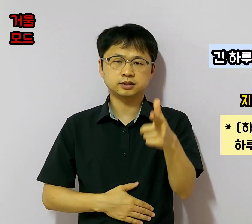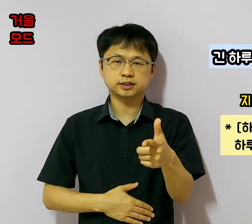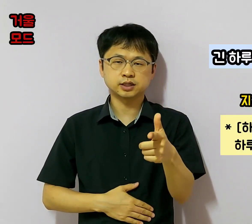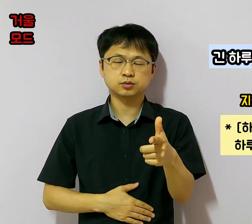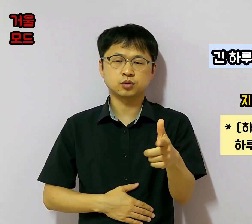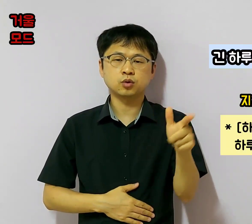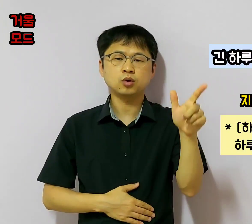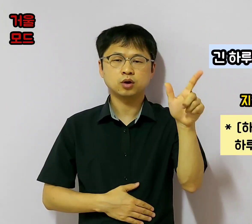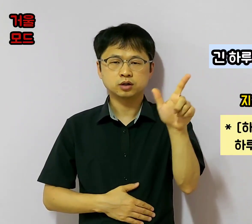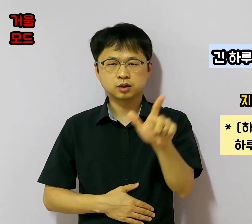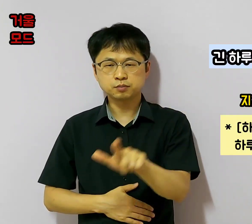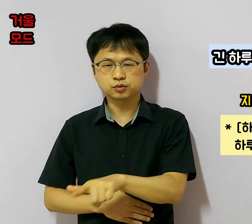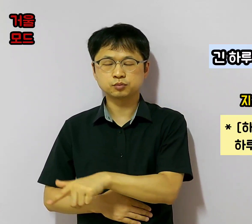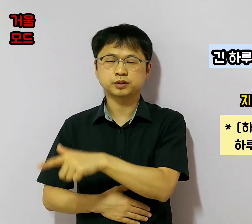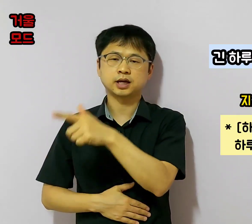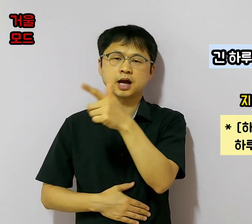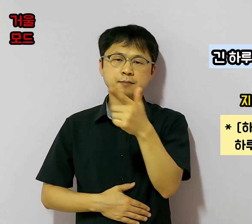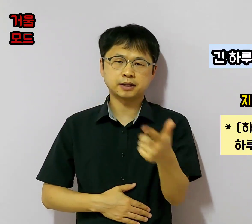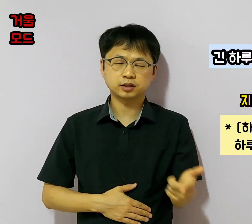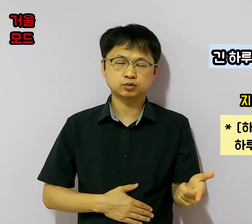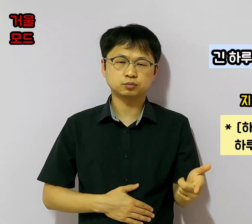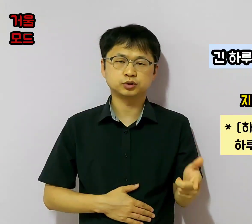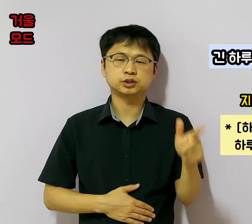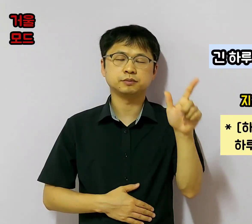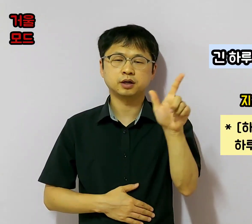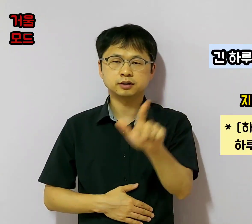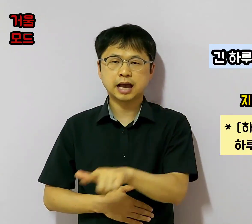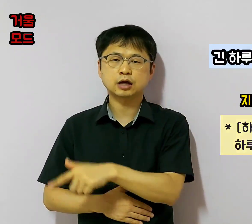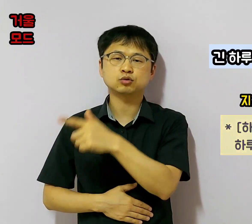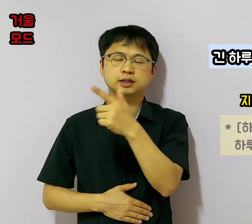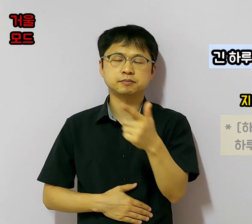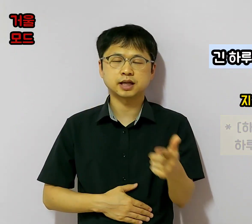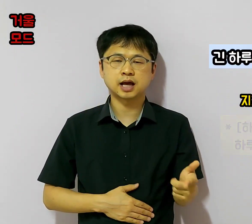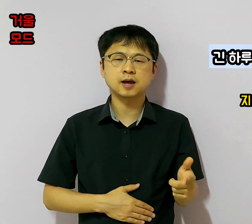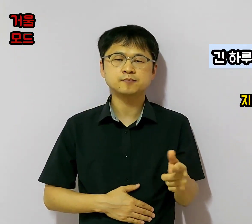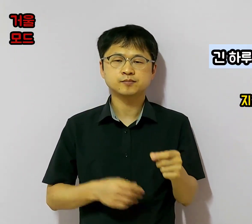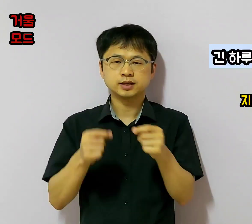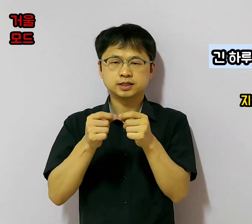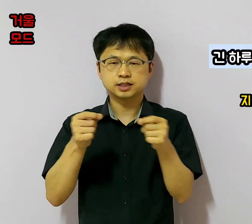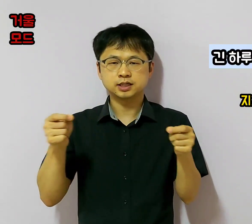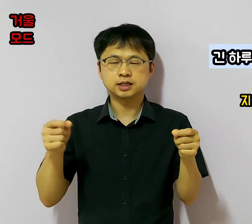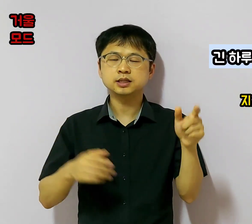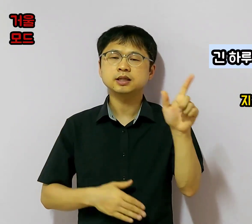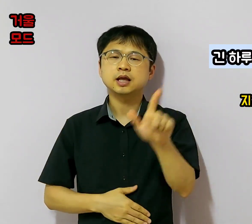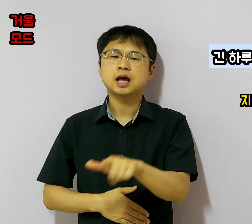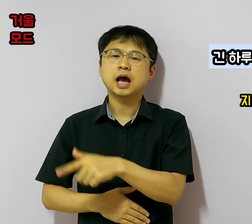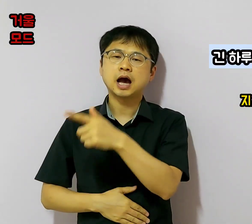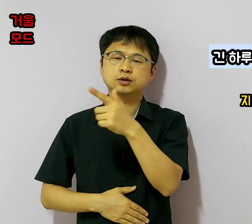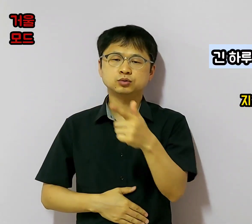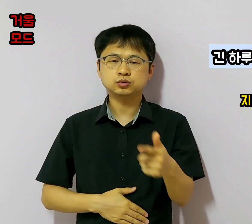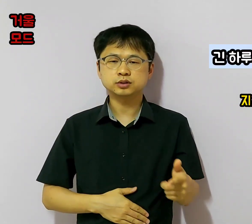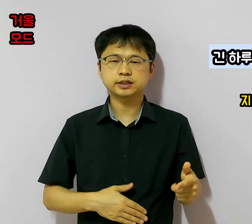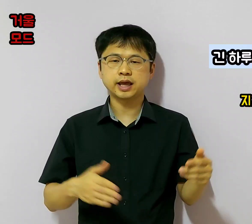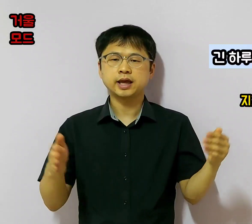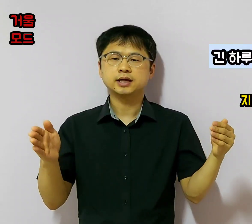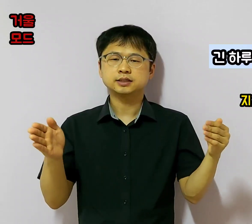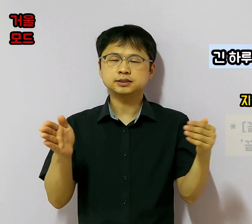이렇게 세우고 옆으로 눕혔다가 반대로 눕혀주시면 하루가 됩니다. 긴 하루 끝에.